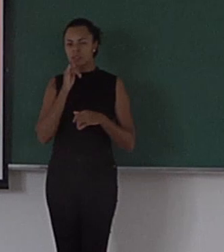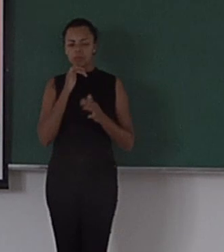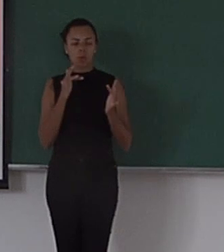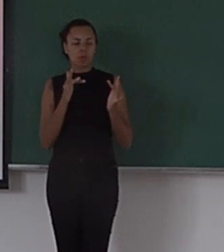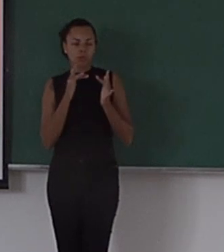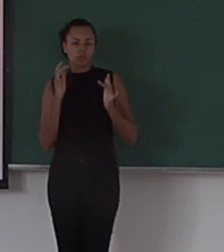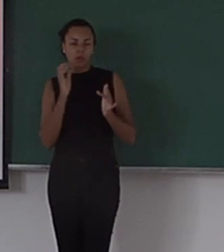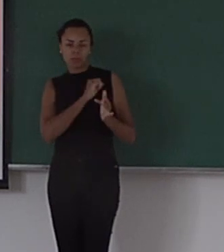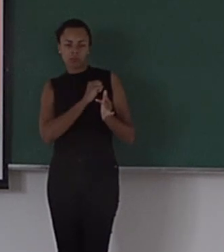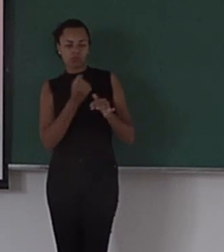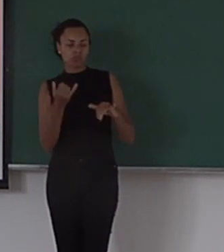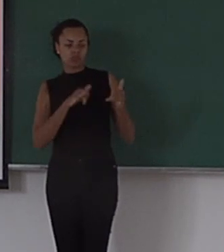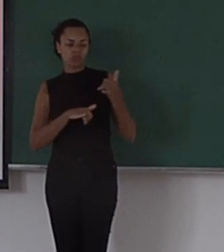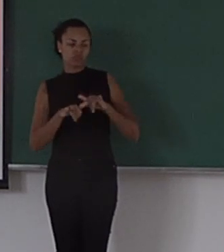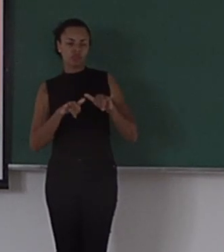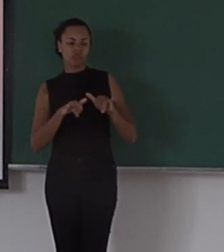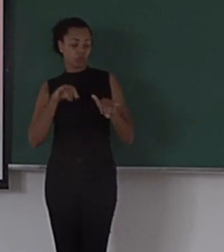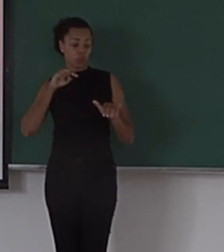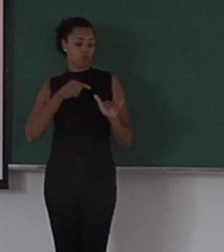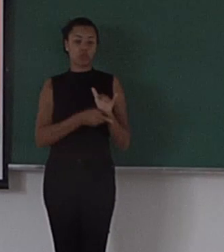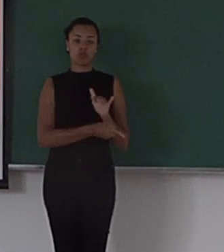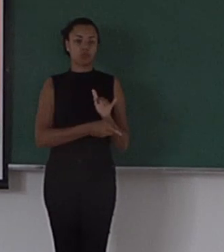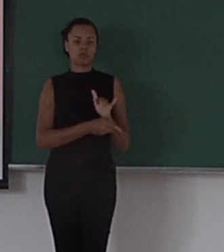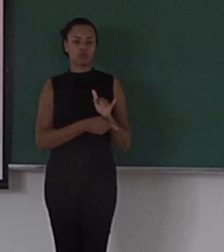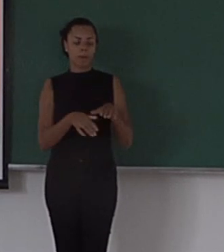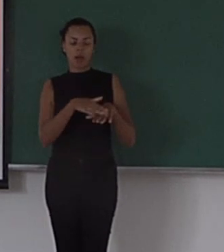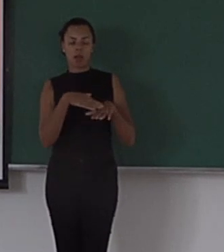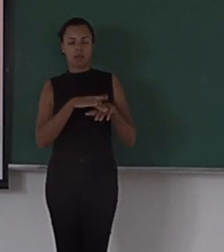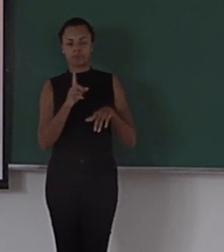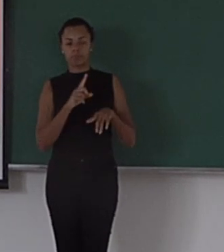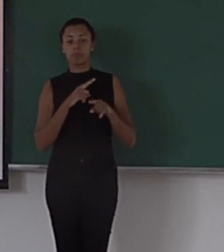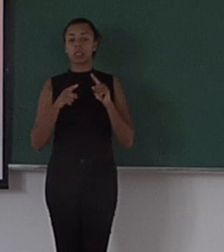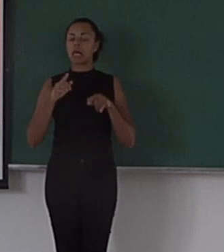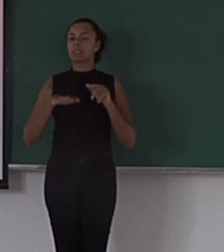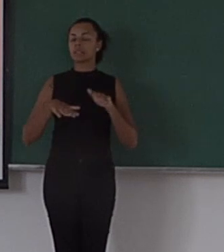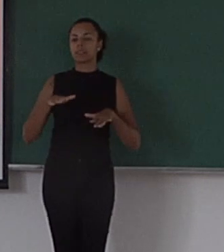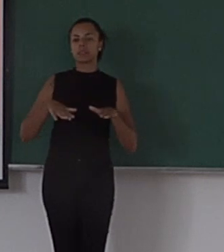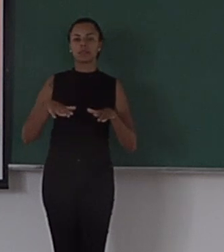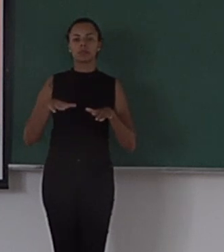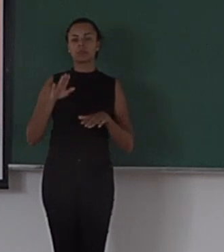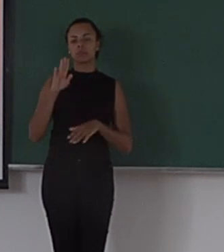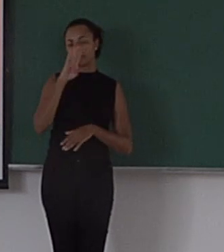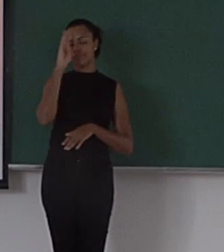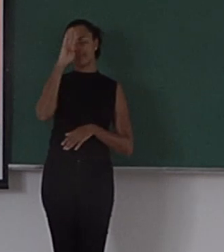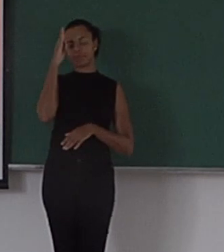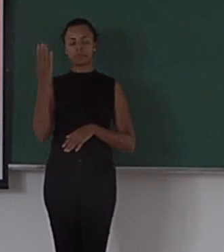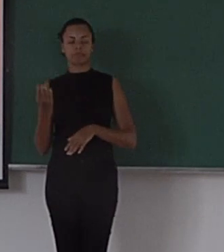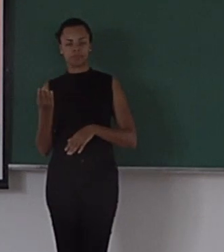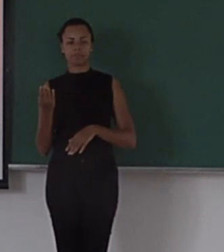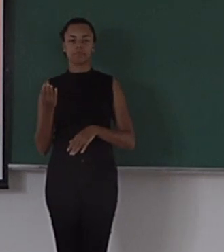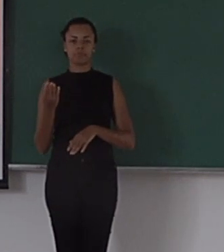aquela substância química, não ficou impregnado na pele, no tecido dele. Mas, às vezes, o indivíduo desmaiou, por exemplo.